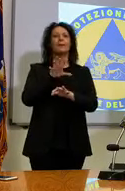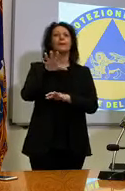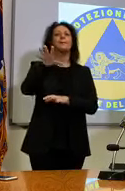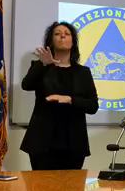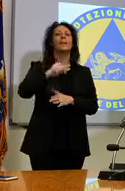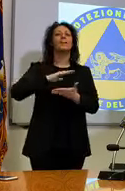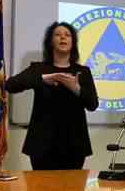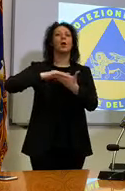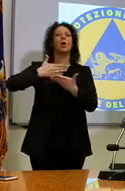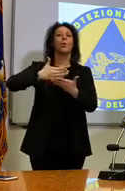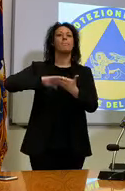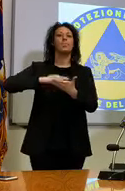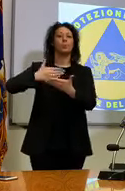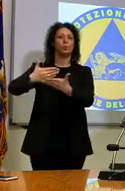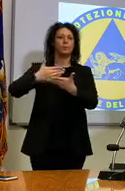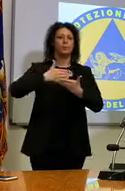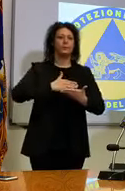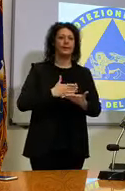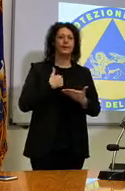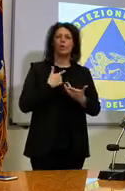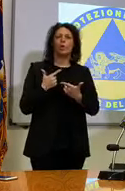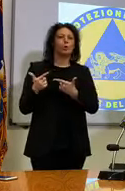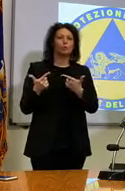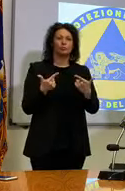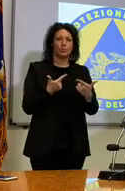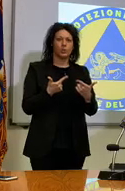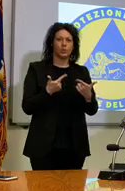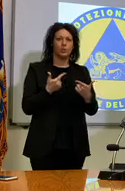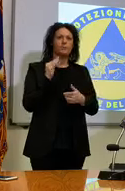io non ce l'ho per fare lezione, posso andarci?